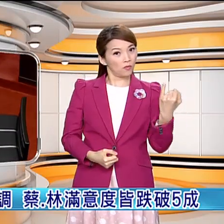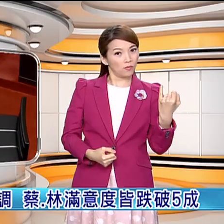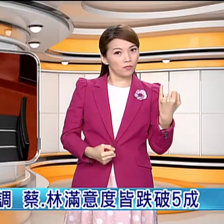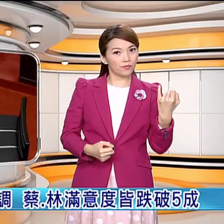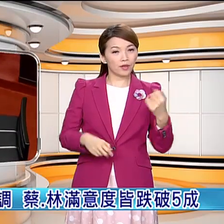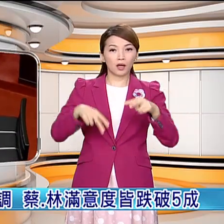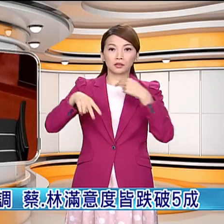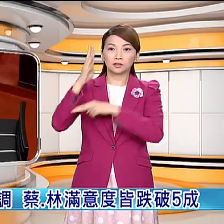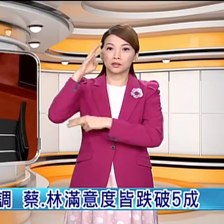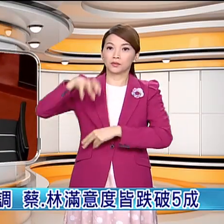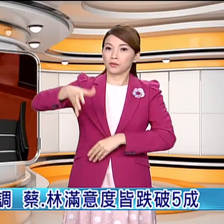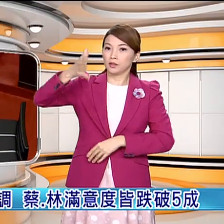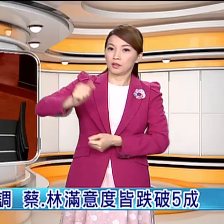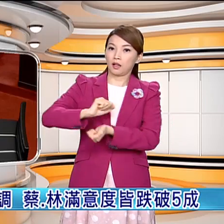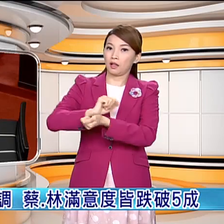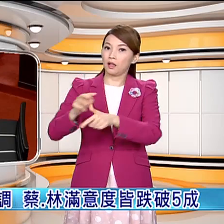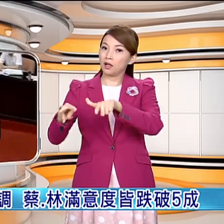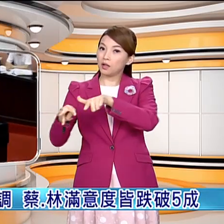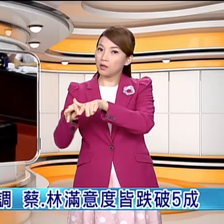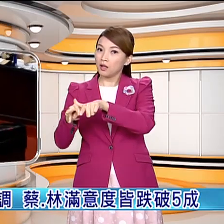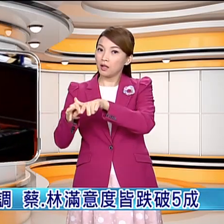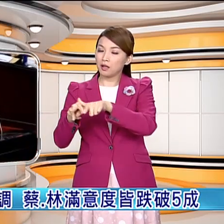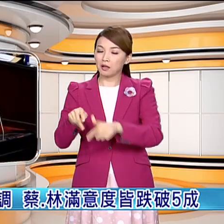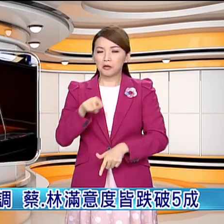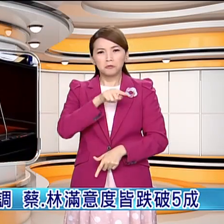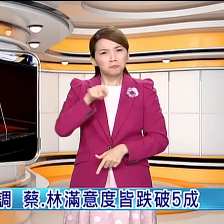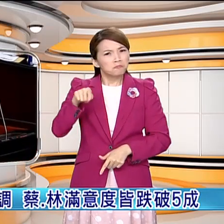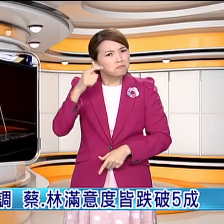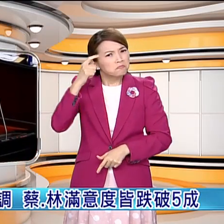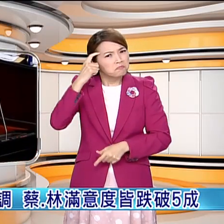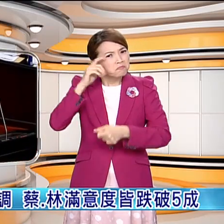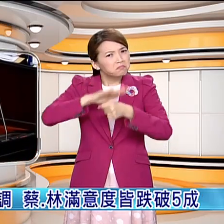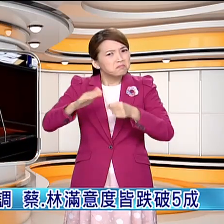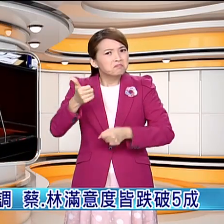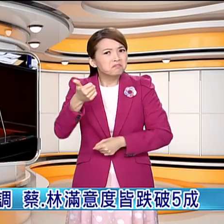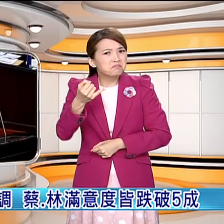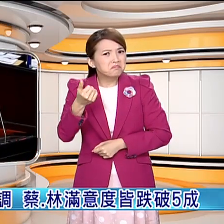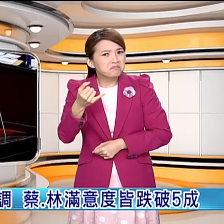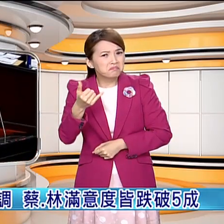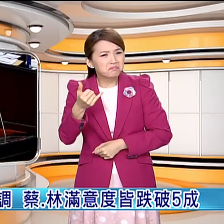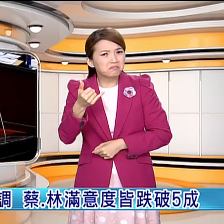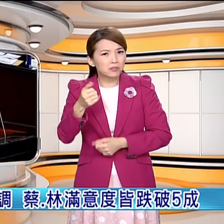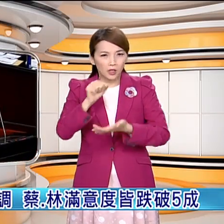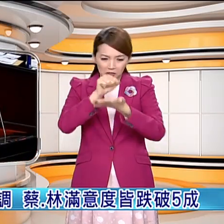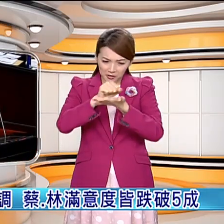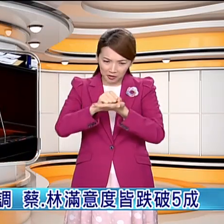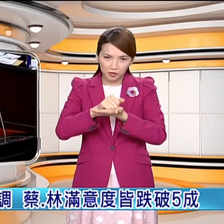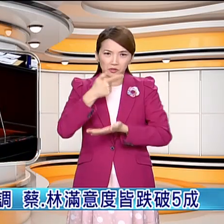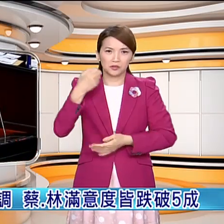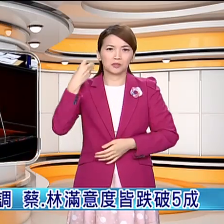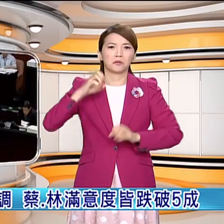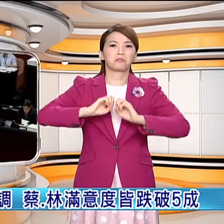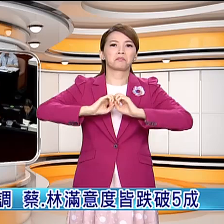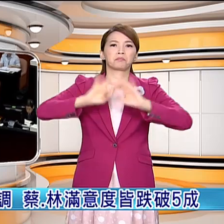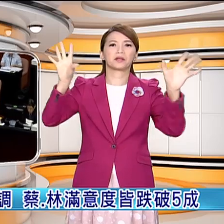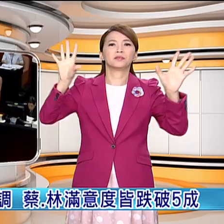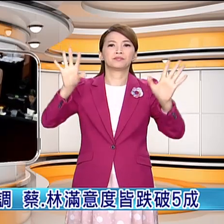蔡英文跟行政院长林权的满意度都跌破了50%，而立委